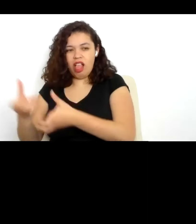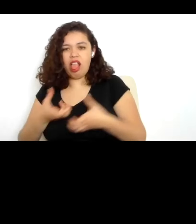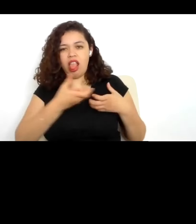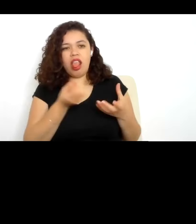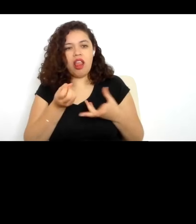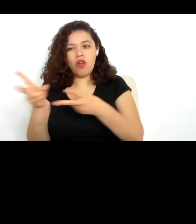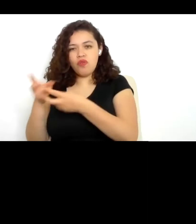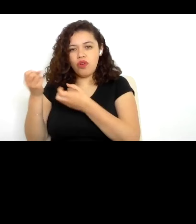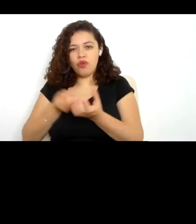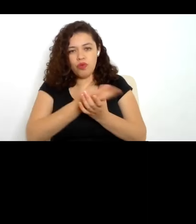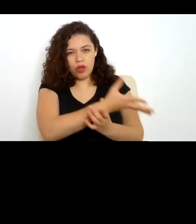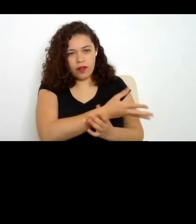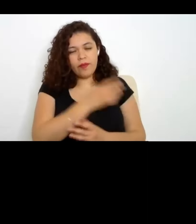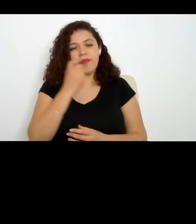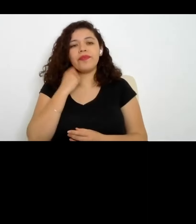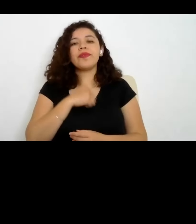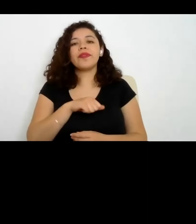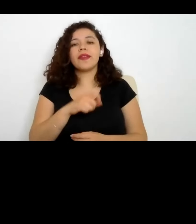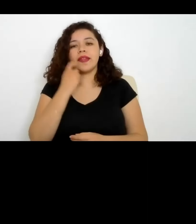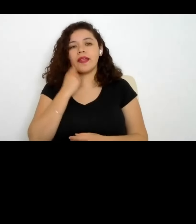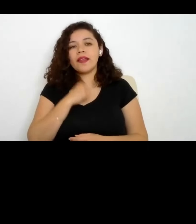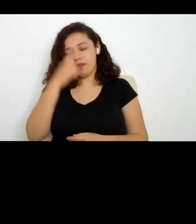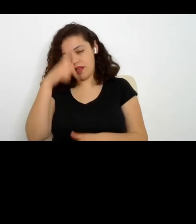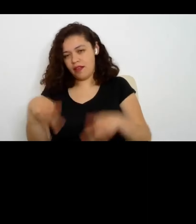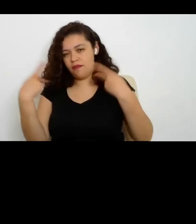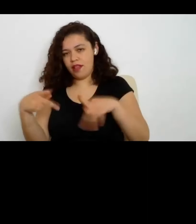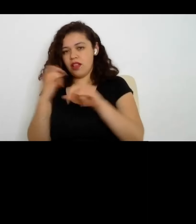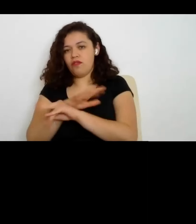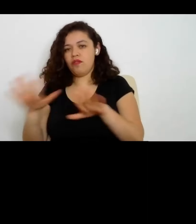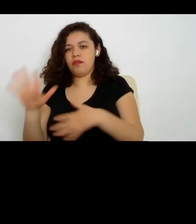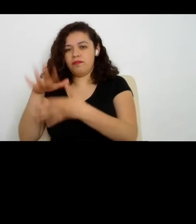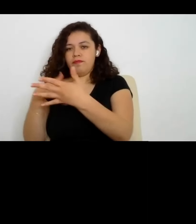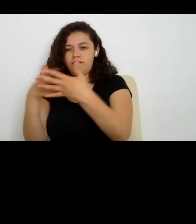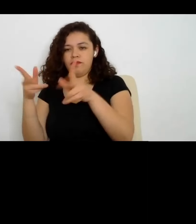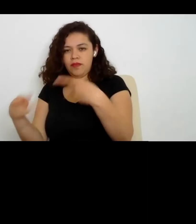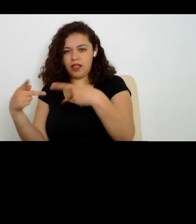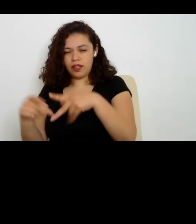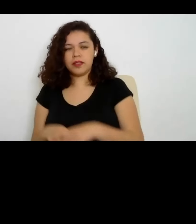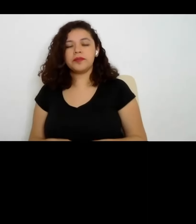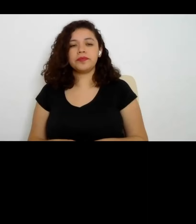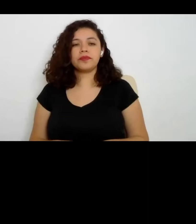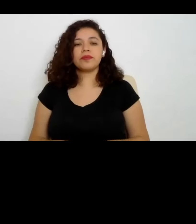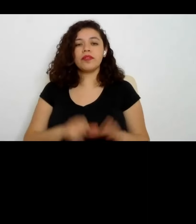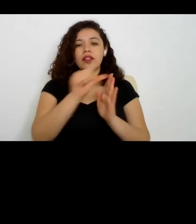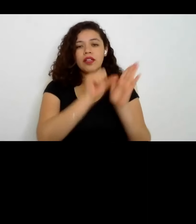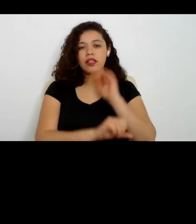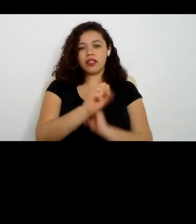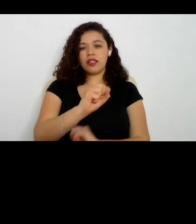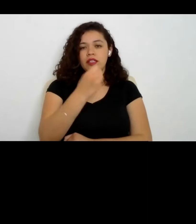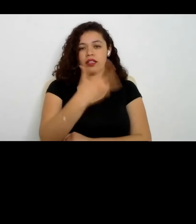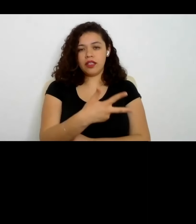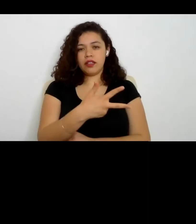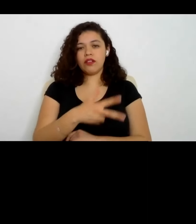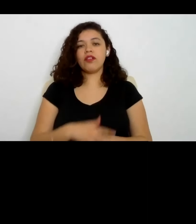custodia, lo que les comentaba, ¿no? La venta de datos, de bases de datos. El artículo 68, que también